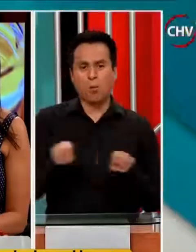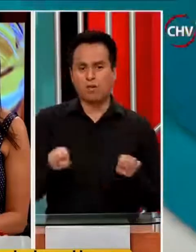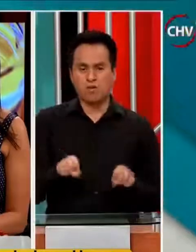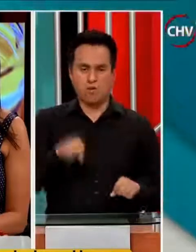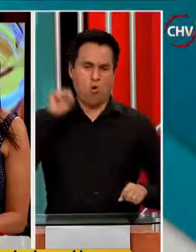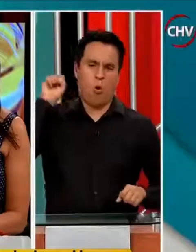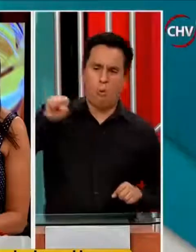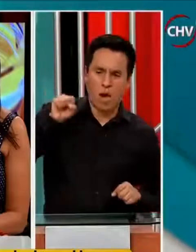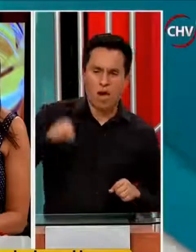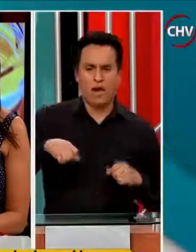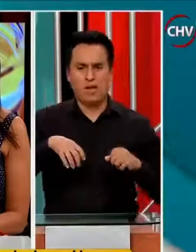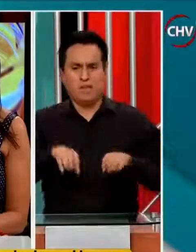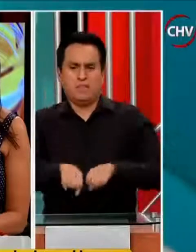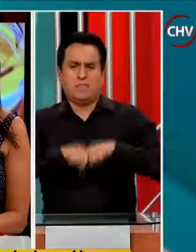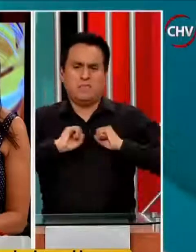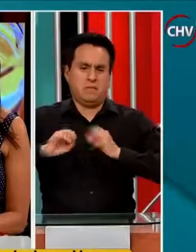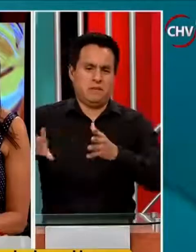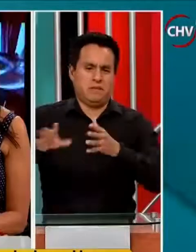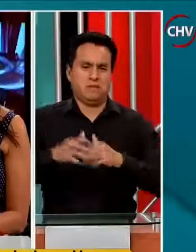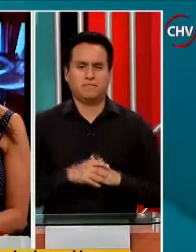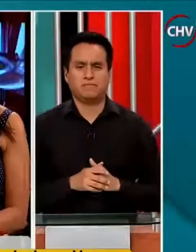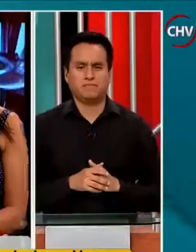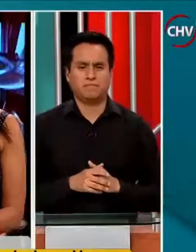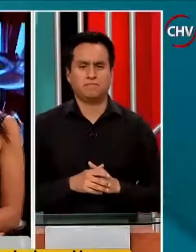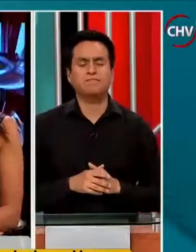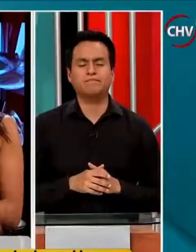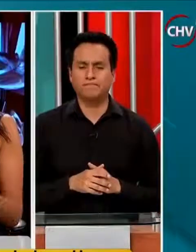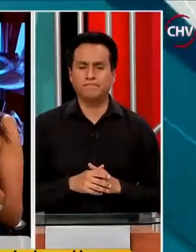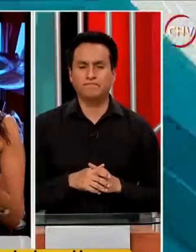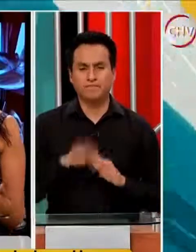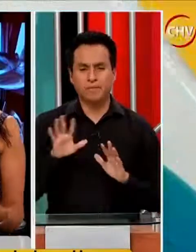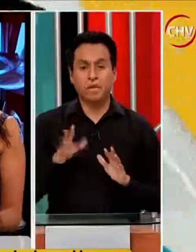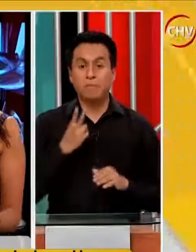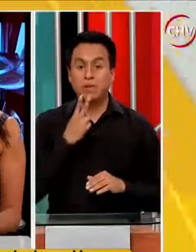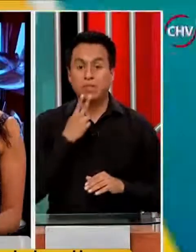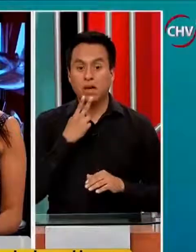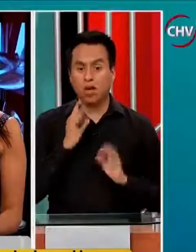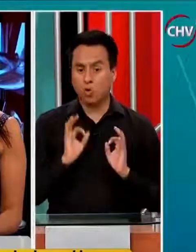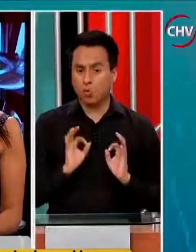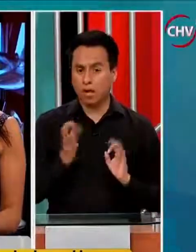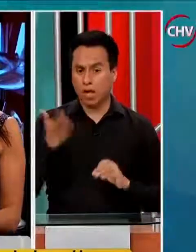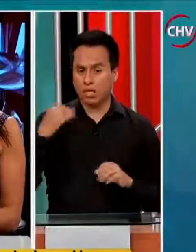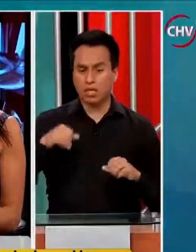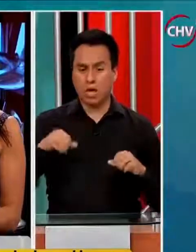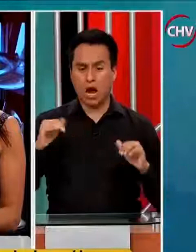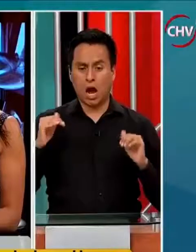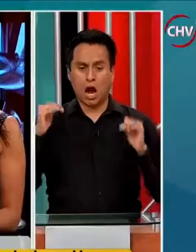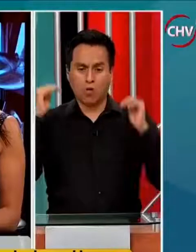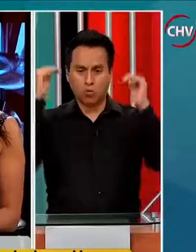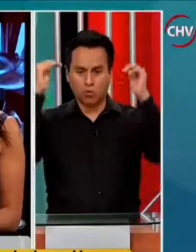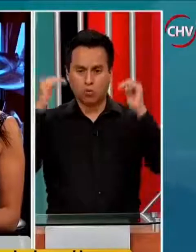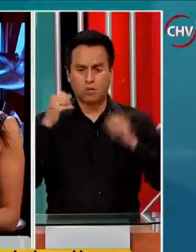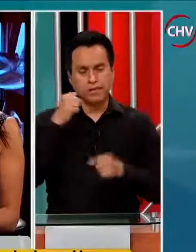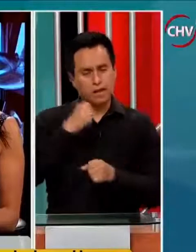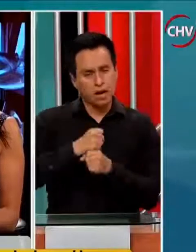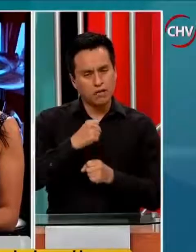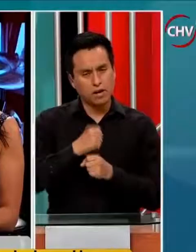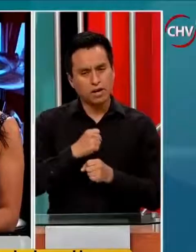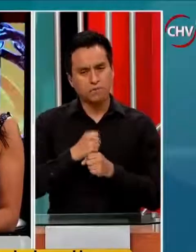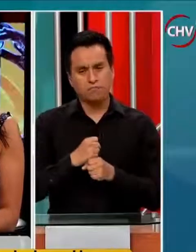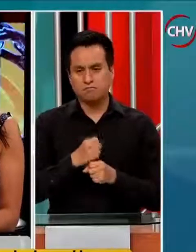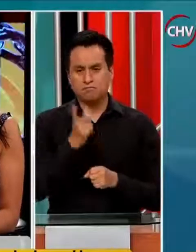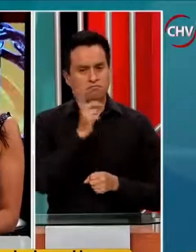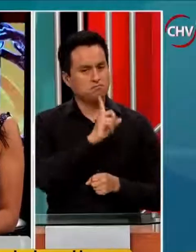golpea, tira. Sí. Entonces... ¿Y tuvo una vida relativamente normal de adulto? ¿No trabaja, tiene